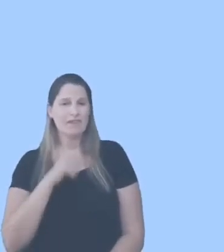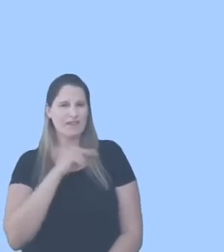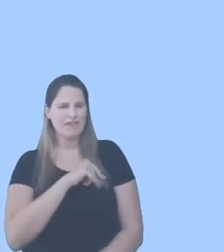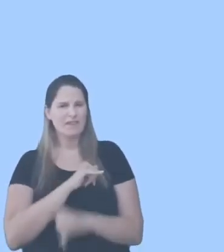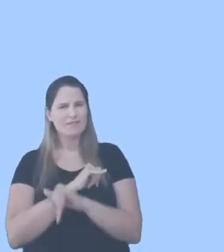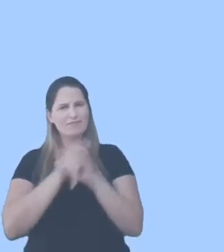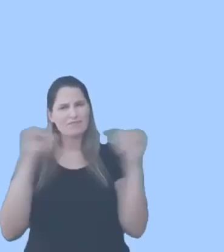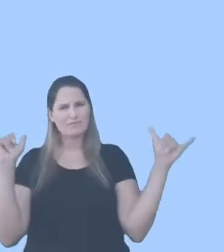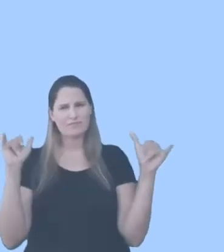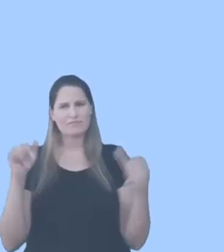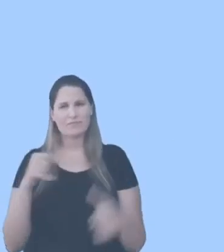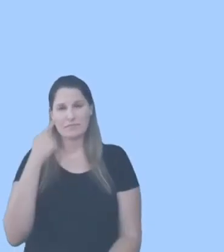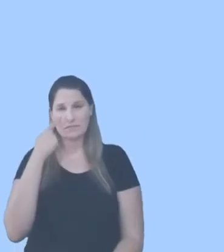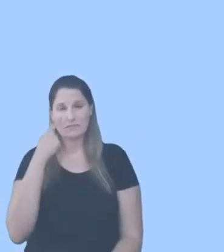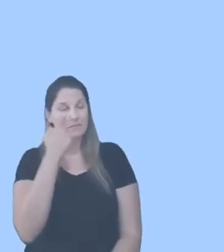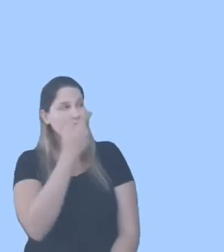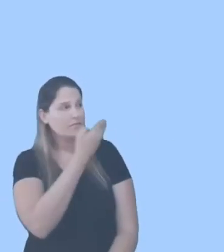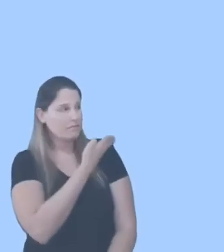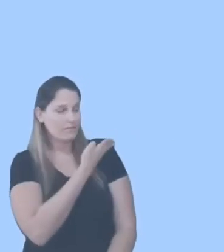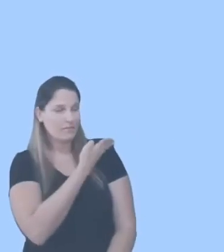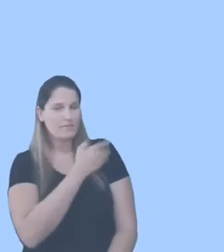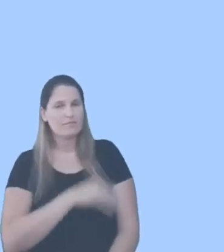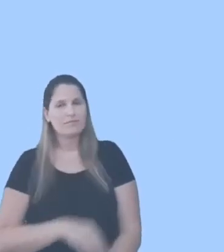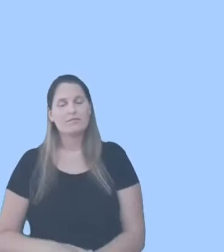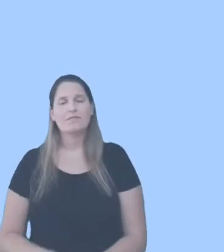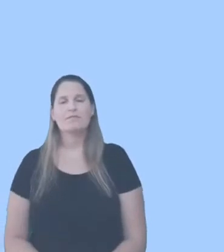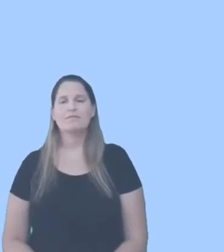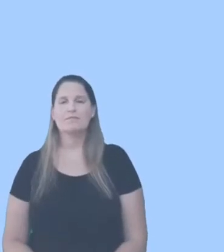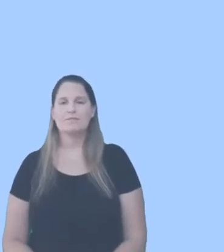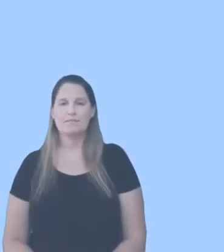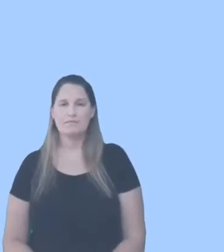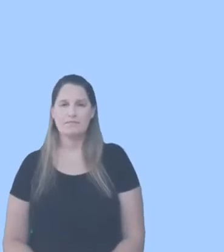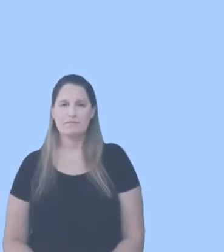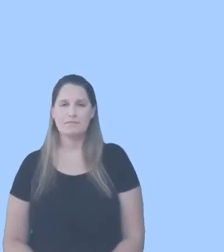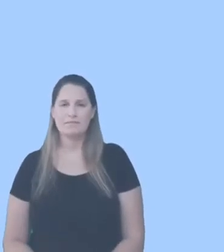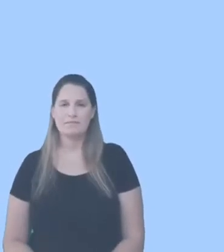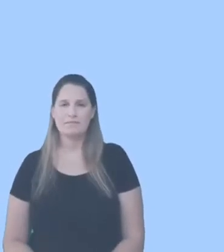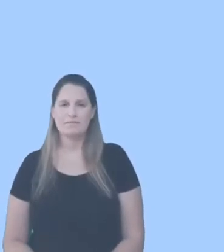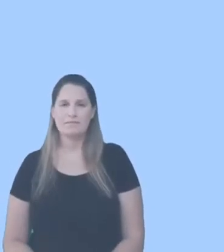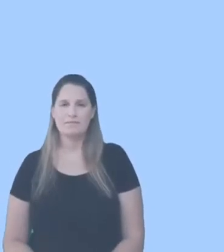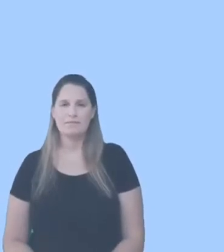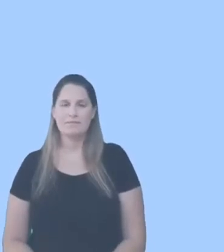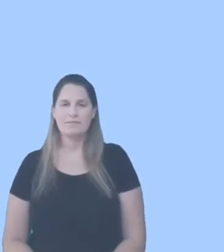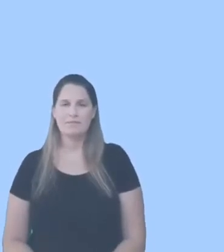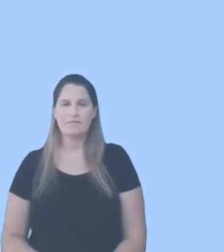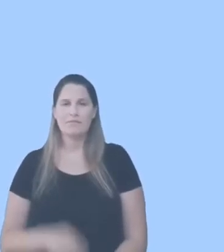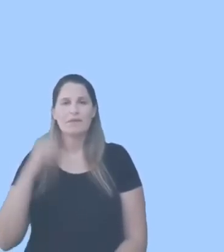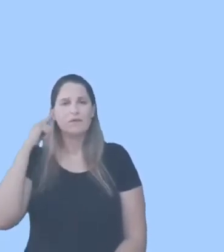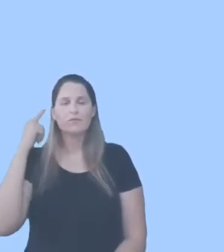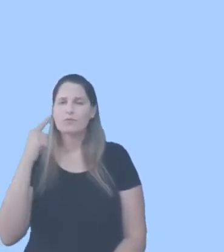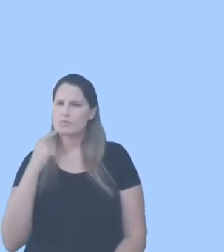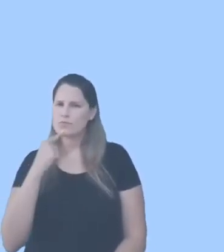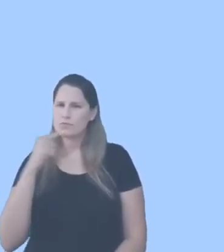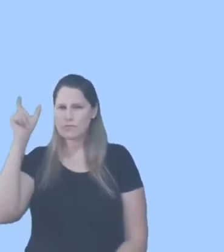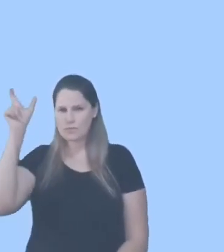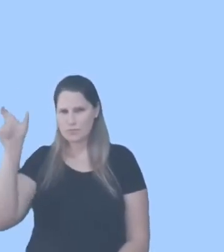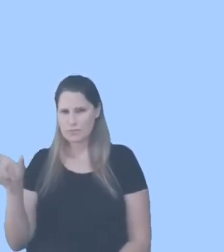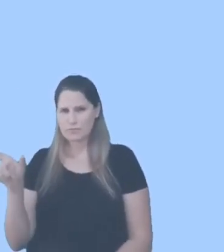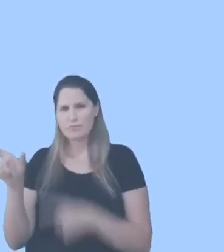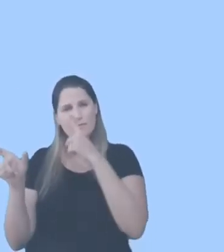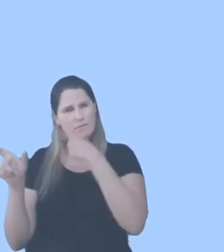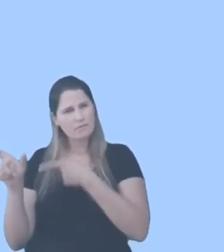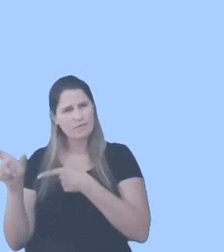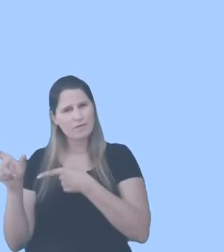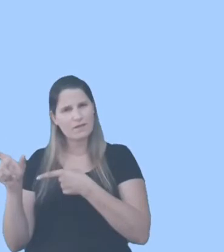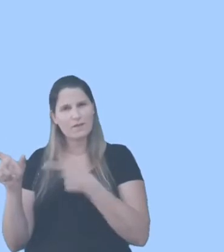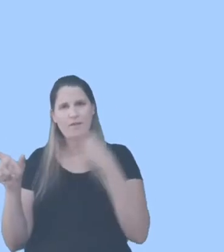Ele afirmou que a surdez ela não prejudica a aprendizagem. Os surdos podem aprender a se expressar e a